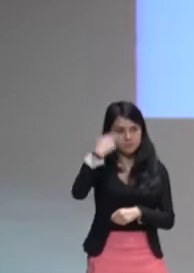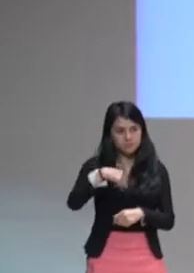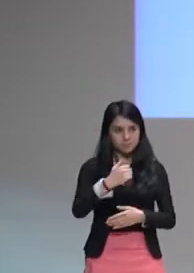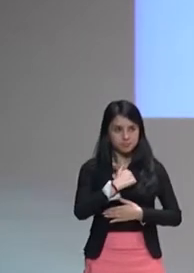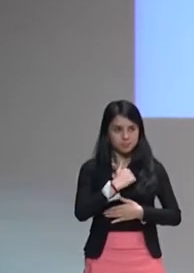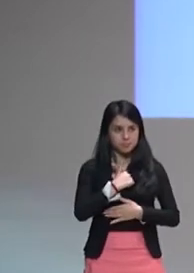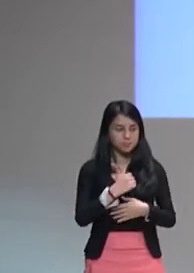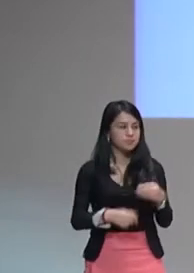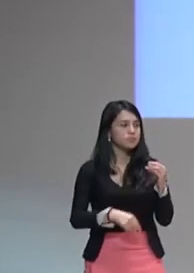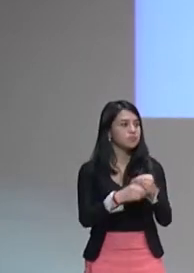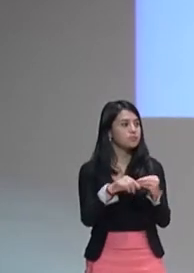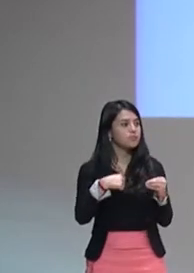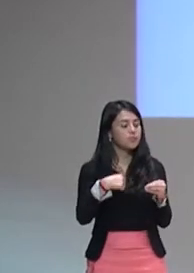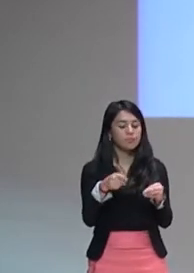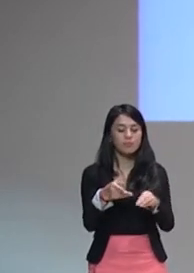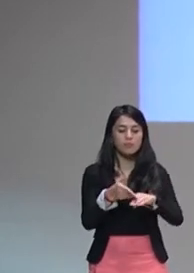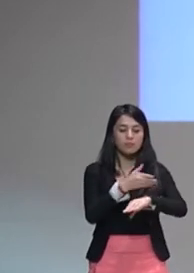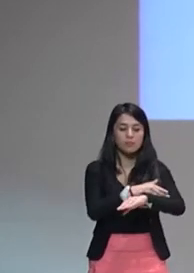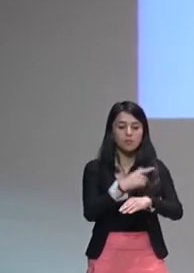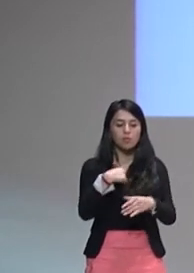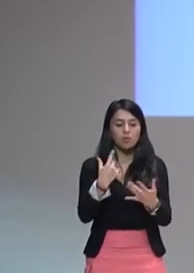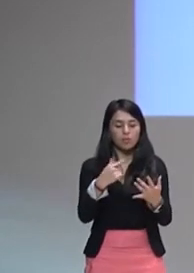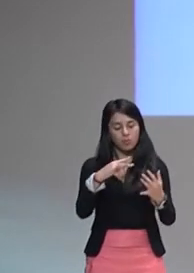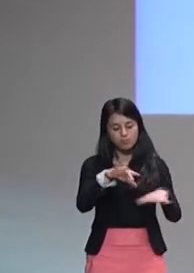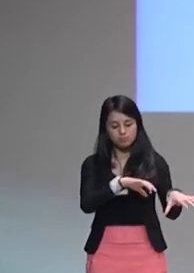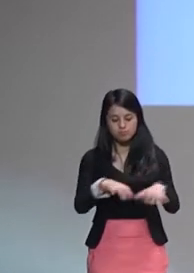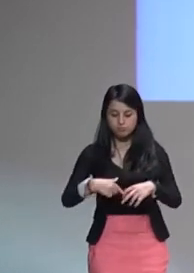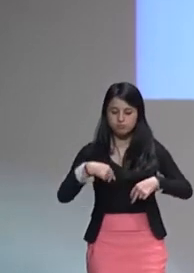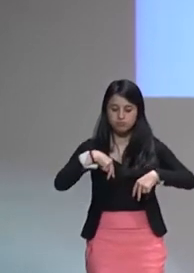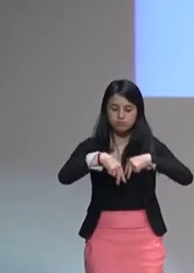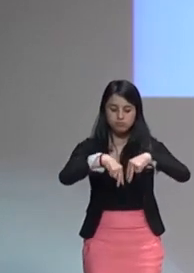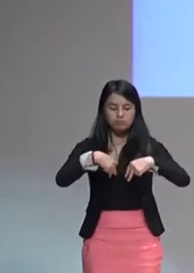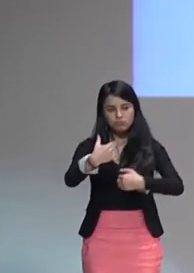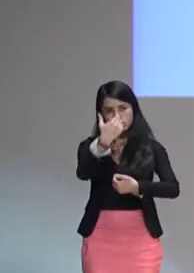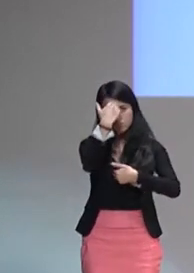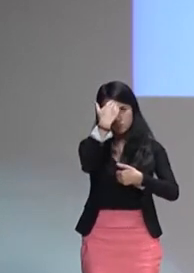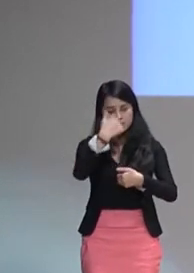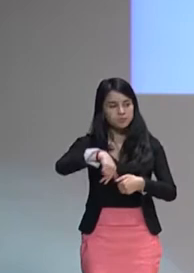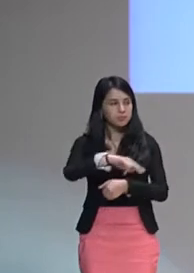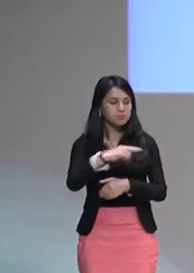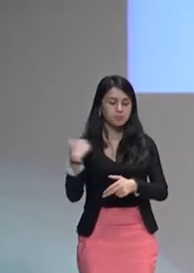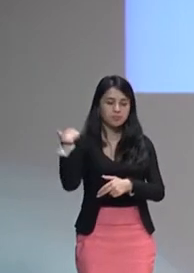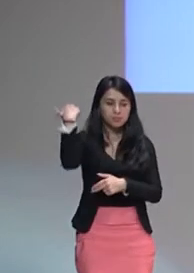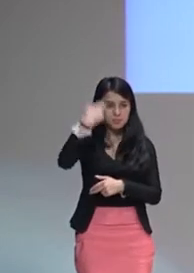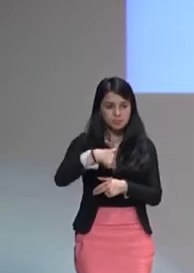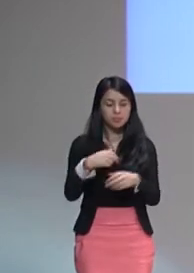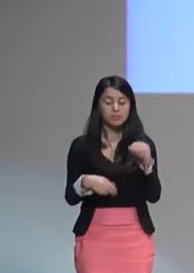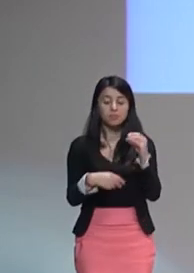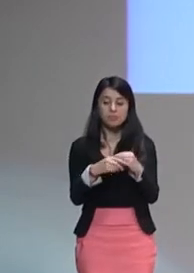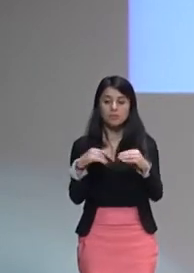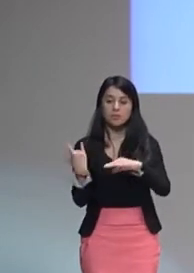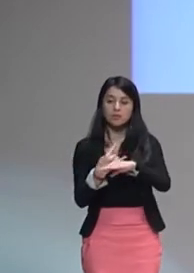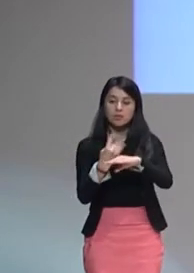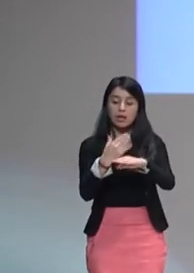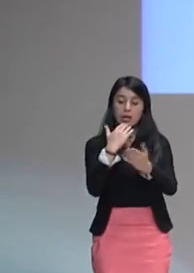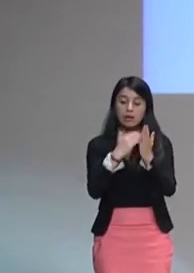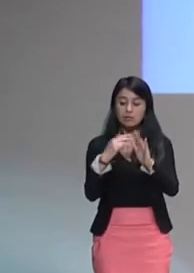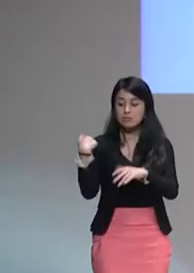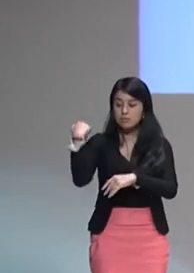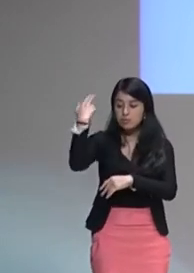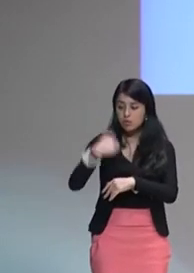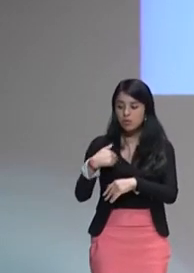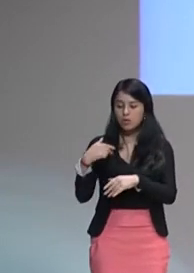a volverse actores conscientes de historia, a utilizar la historia para